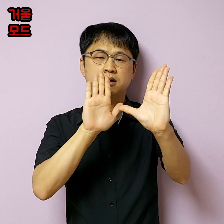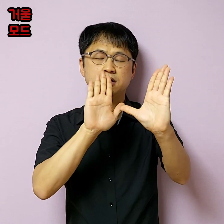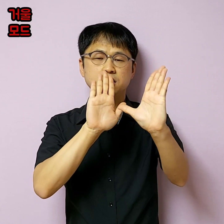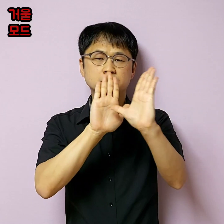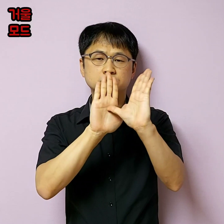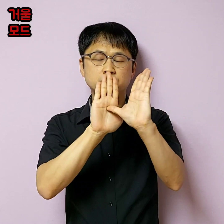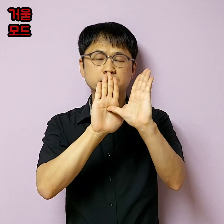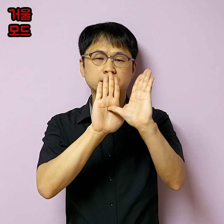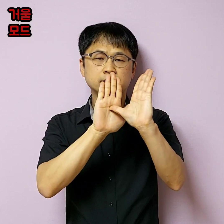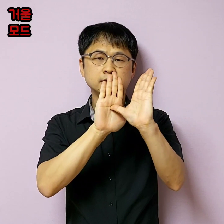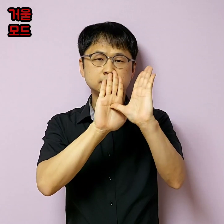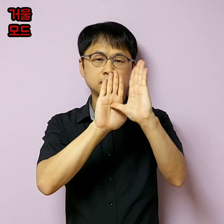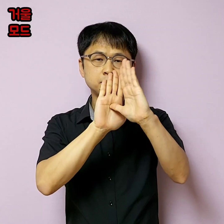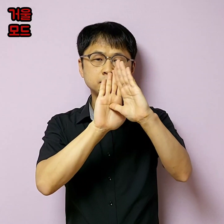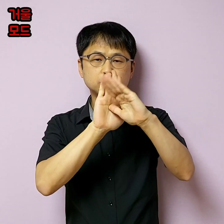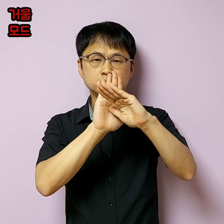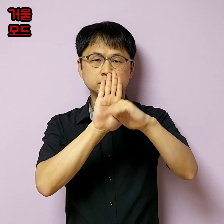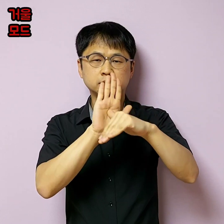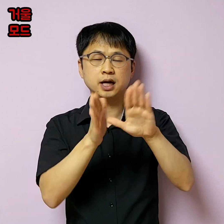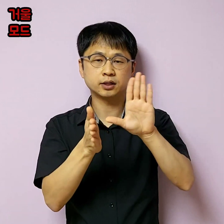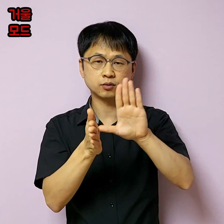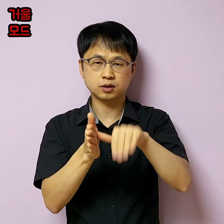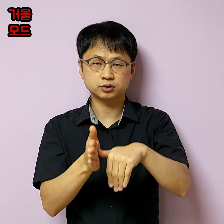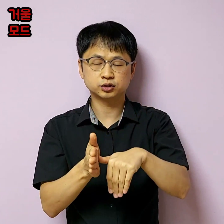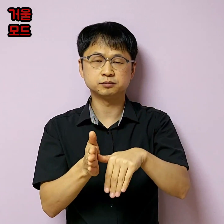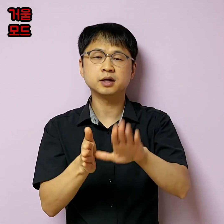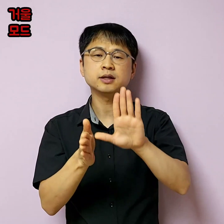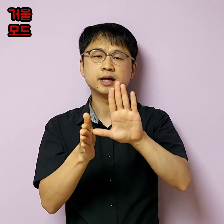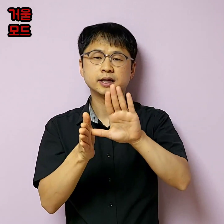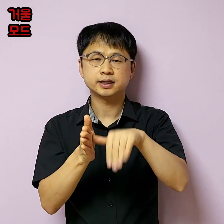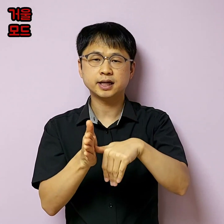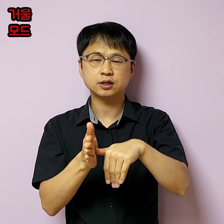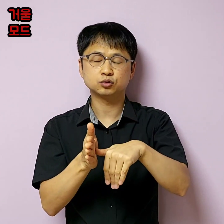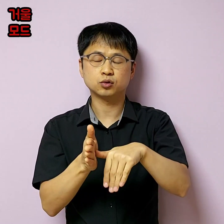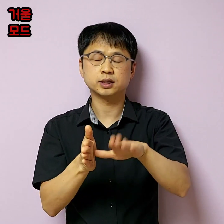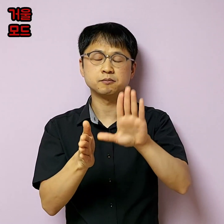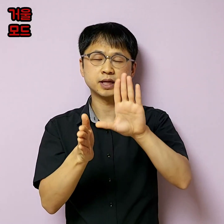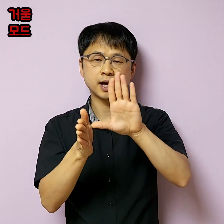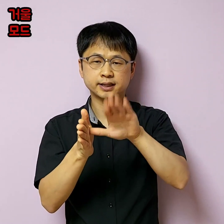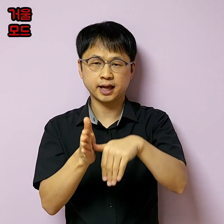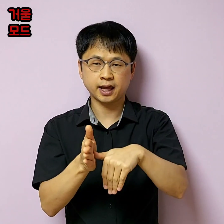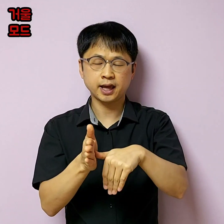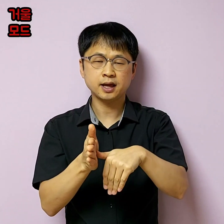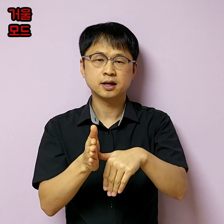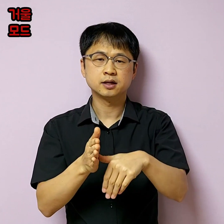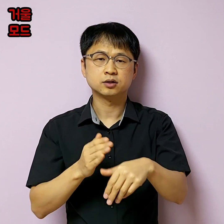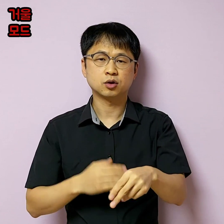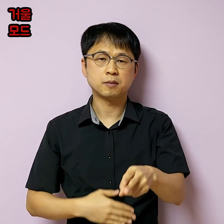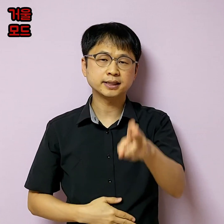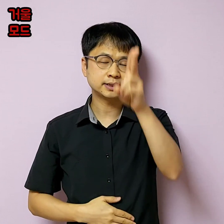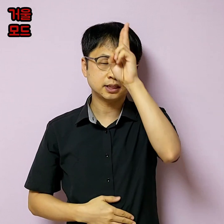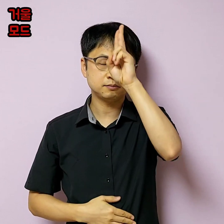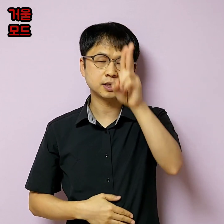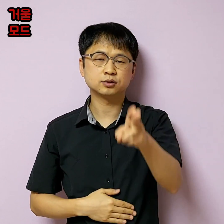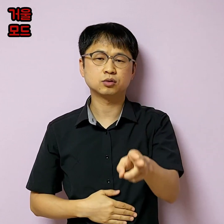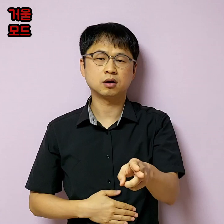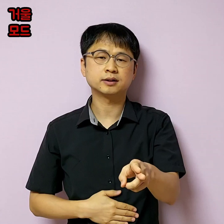펴서 손바닥이 시계바늘 돌듯이 아래로 꺾어주시면 때라는 수어가 됩니다. 때 그리고 마침이란 수어